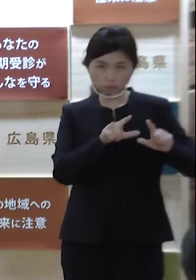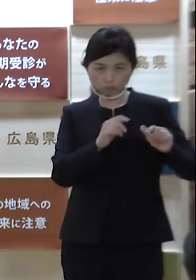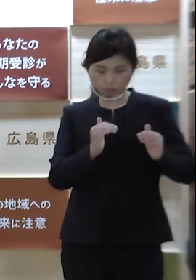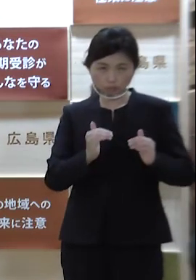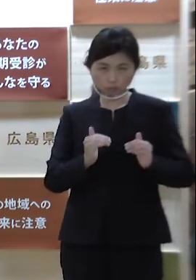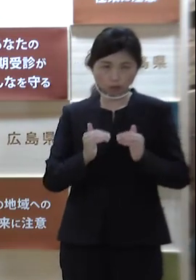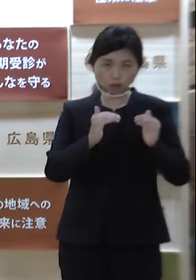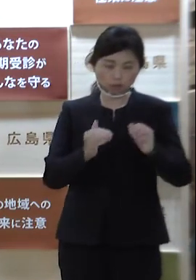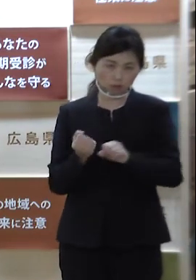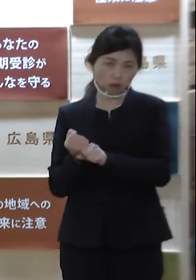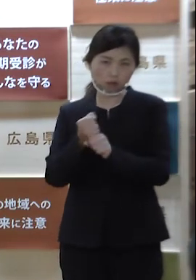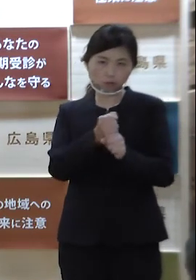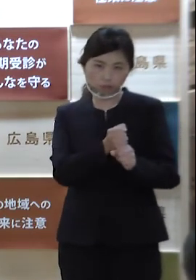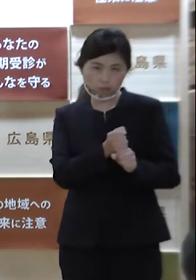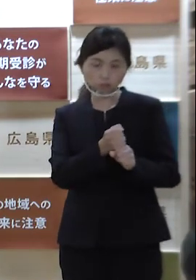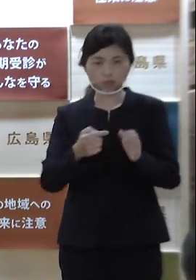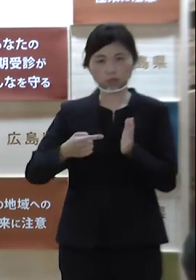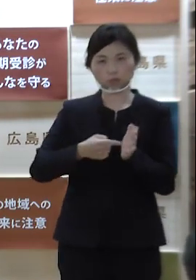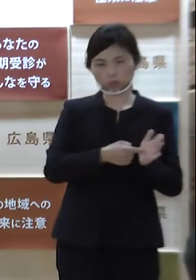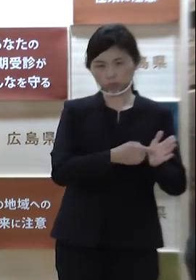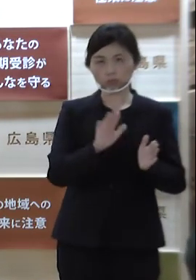まいりたいと考えております。